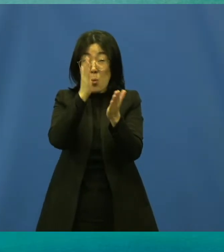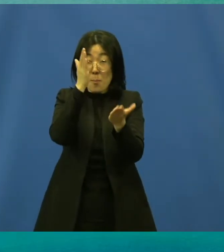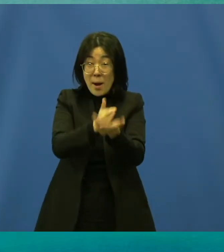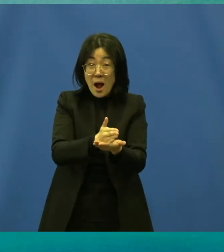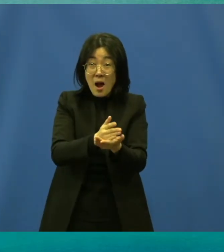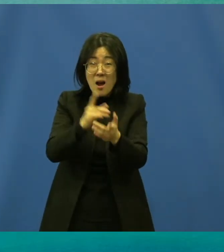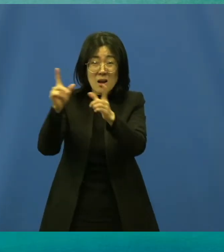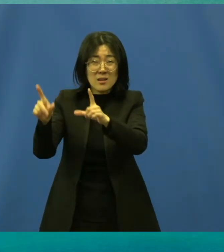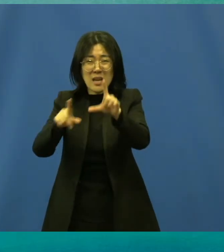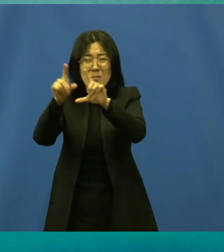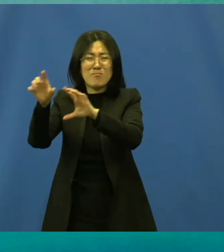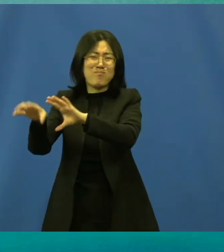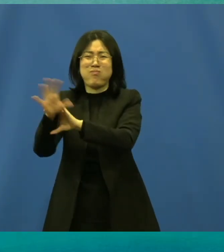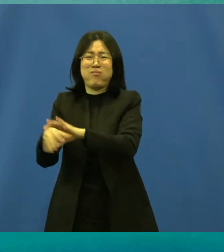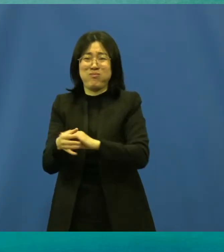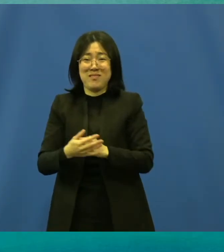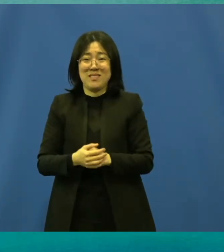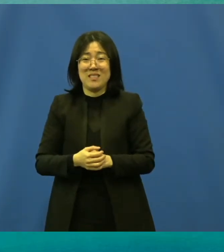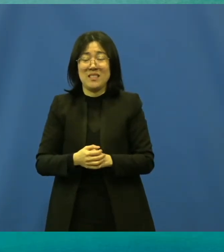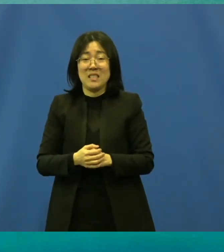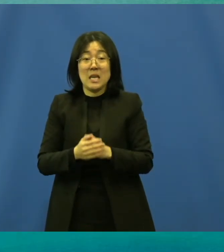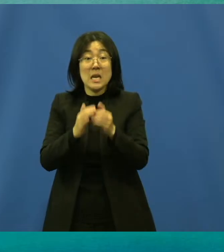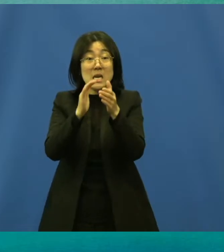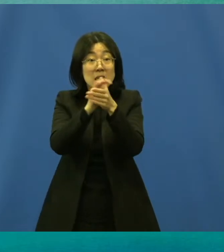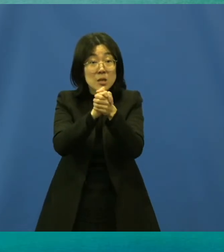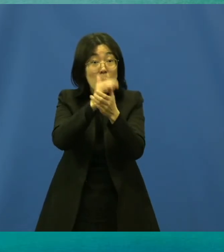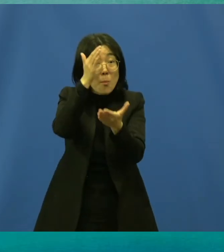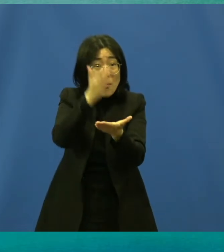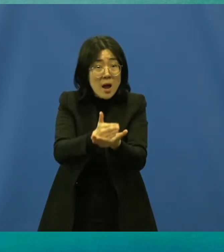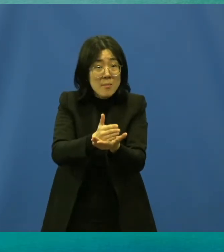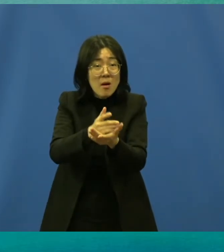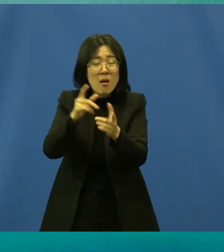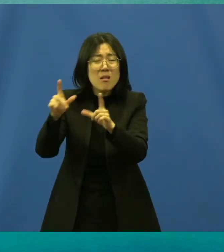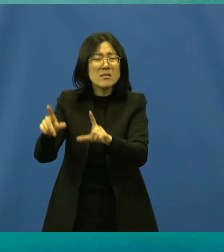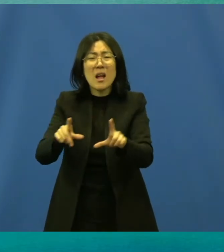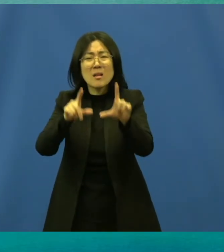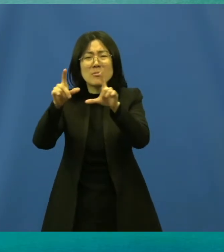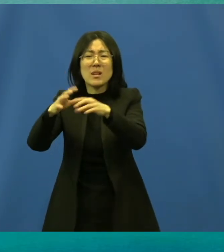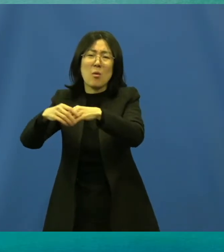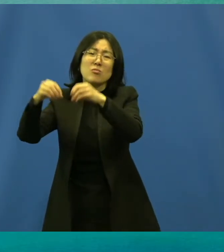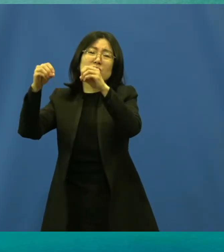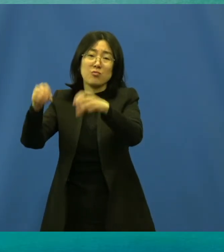기도 안에 모든 게 들어 있습니다. 기도가 없다면 삶은 공허해집니다.